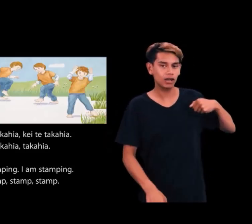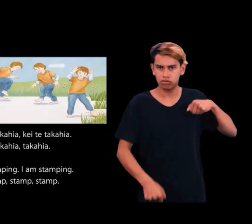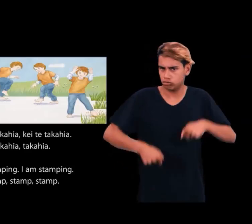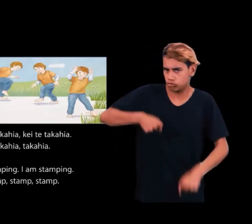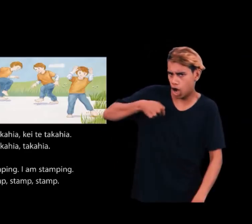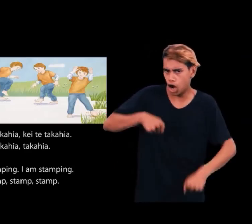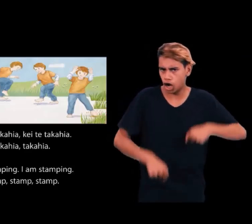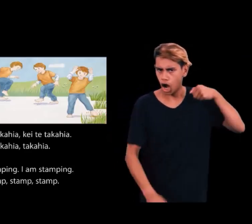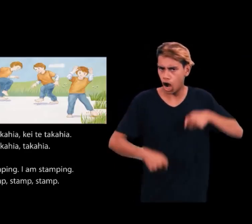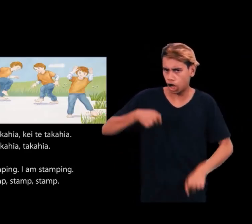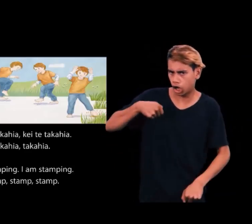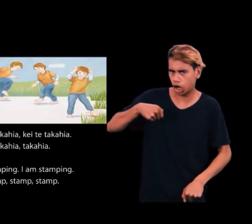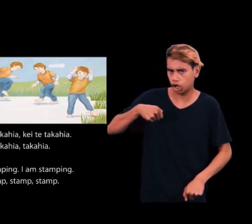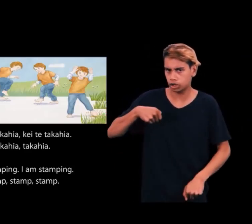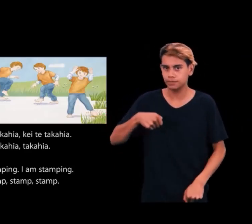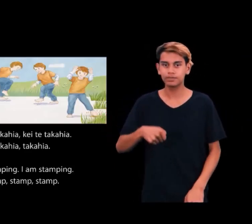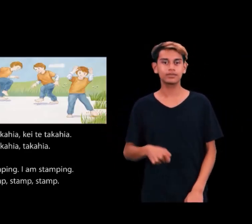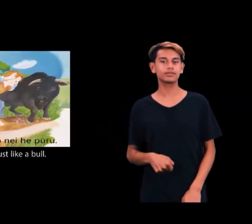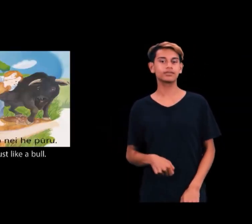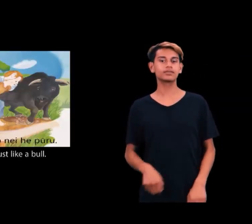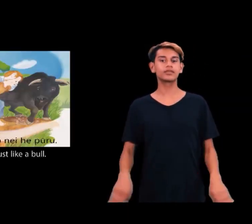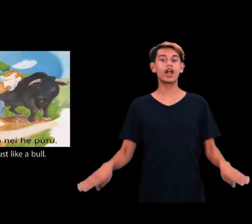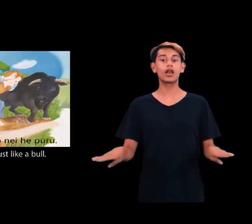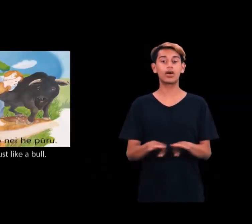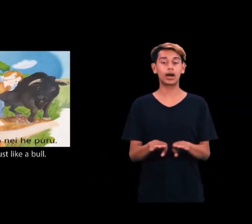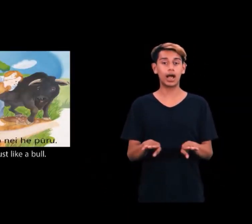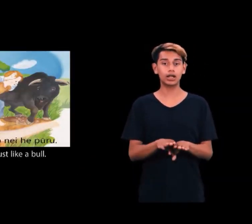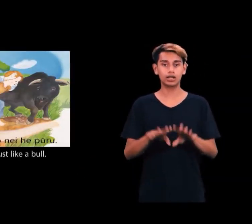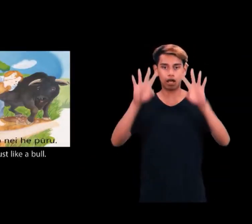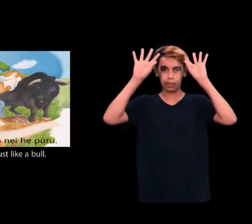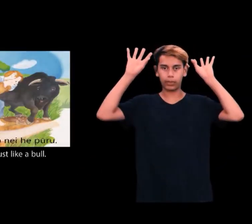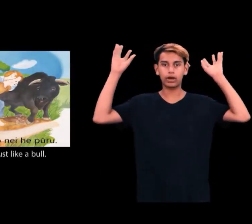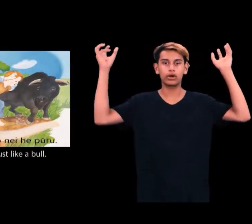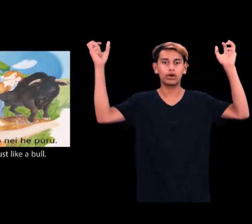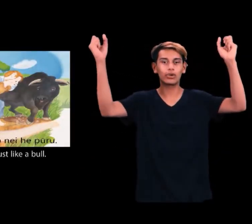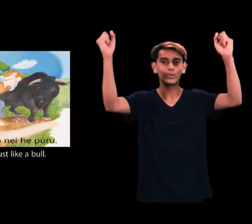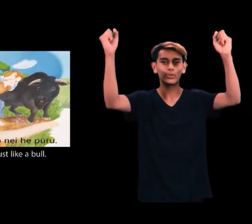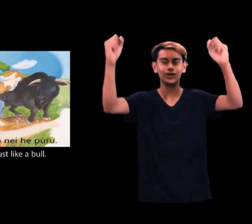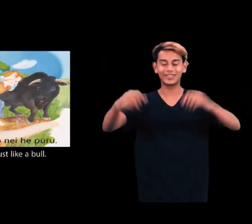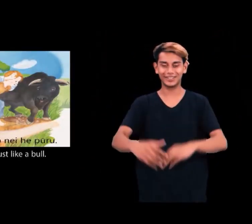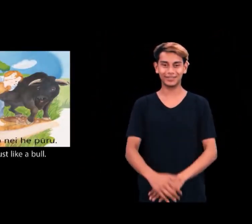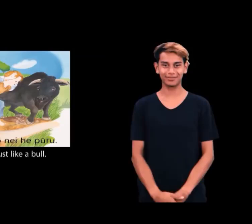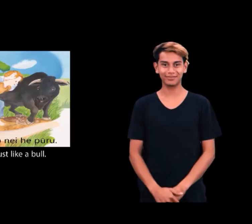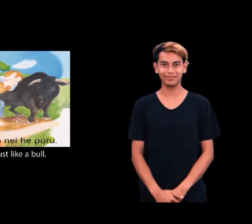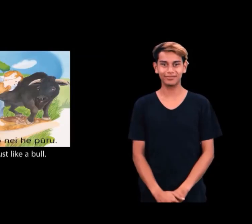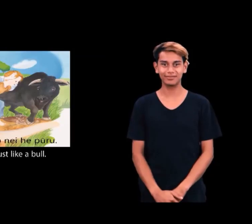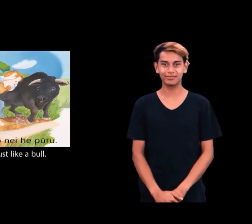takahia. Takahia. Anō nei he pūru.